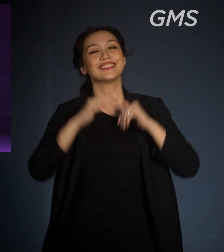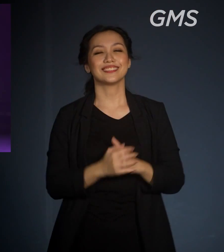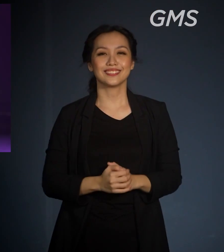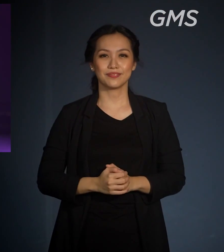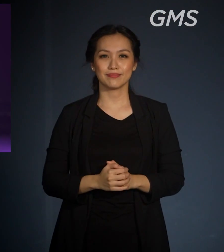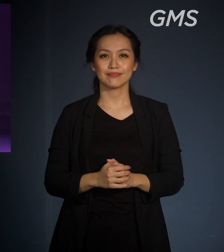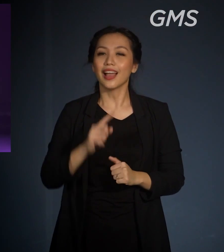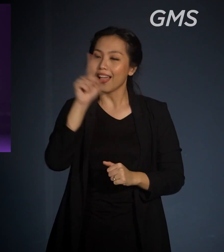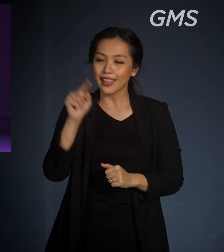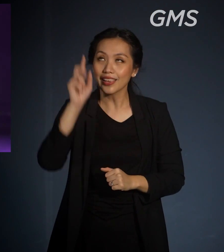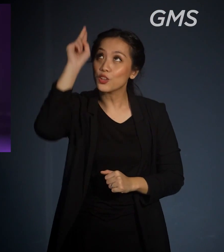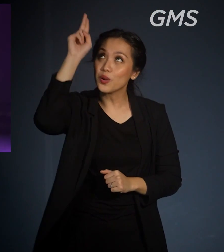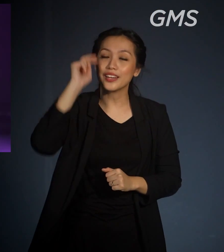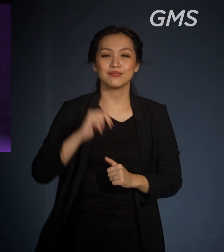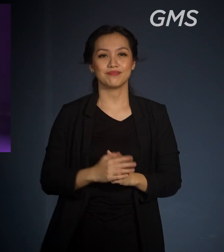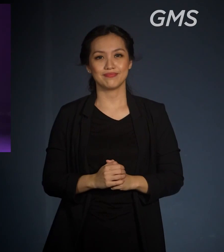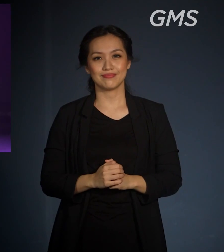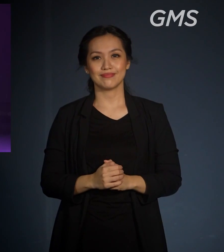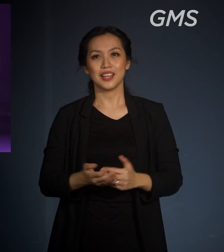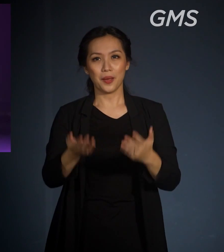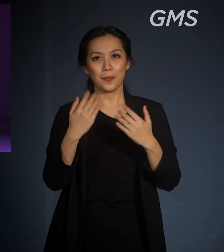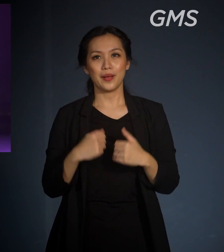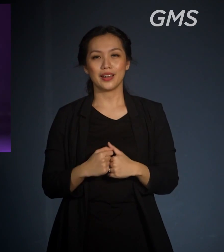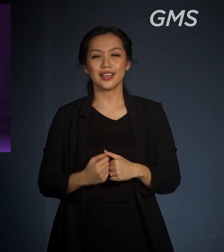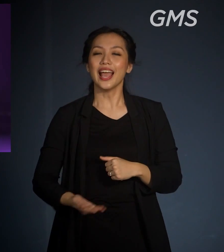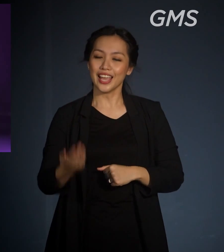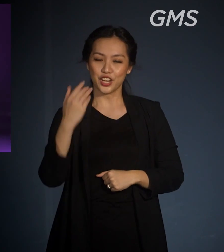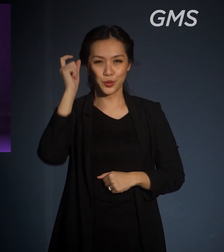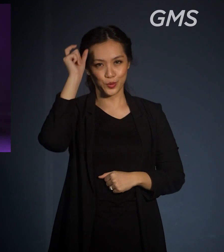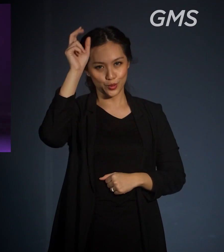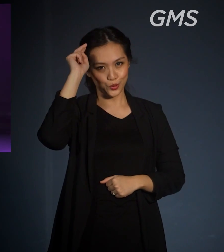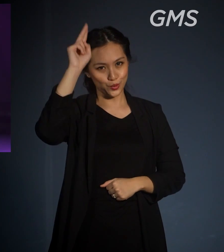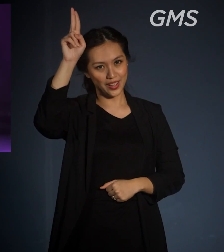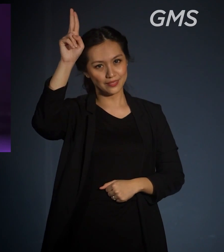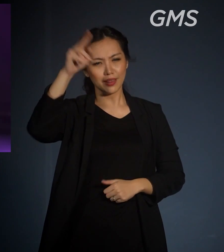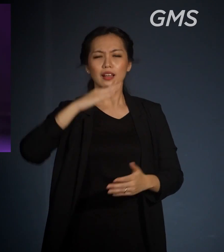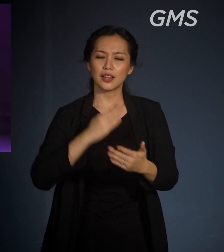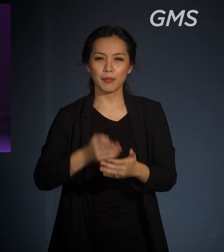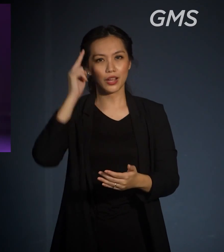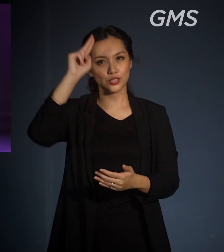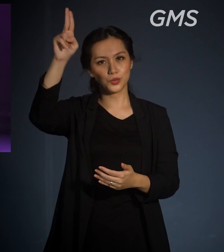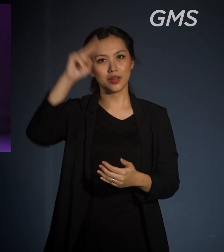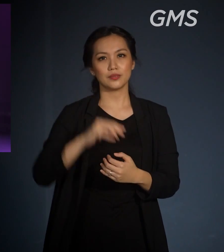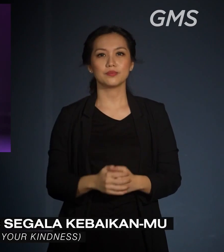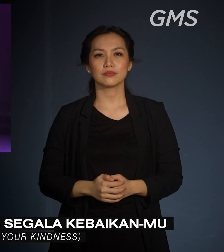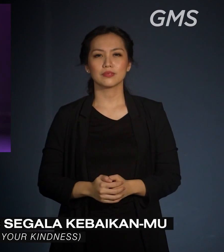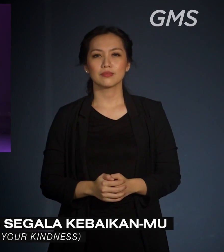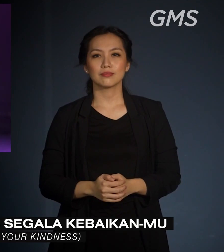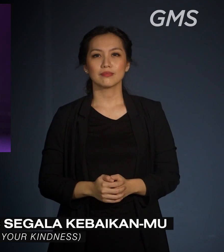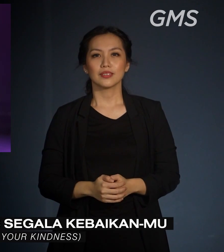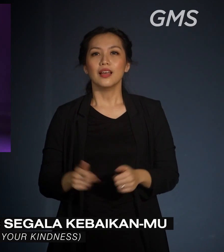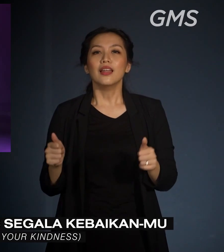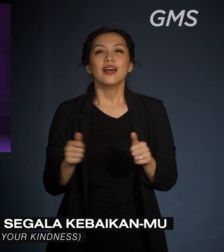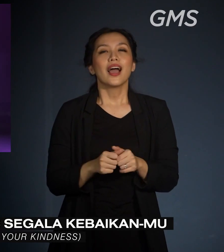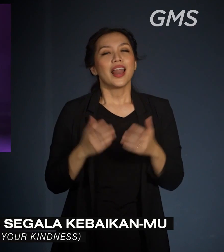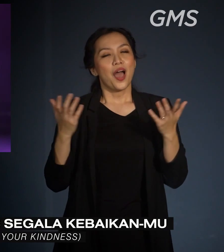Tanya sama Tuhan dan mari kita hidup untuk Tuhan. Terima kasih Tuhan. Dengan